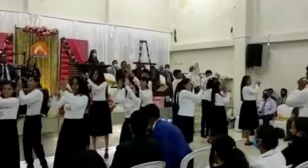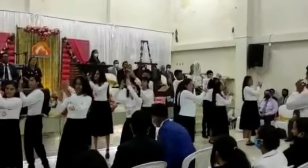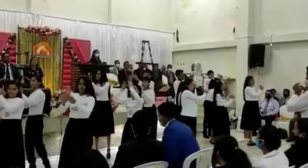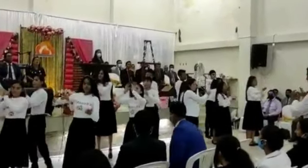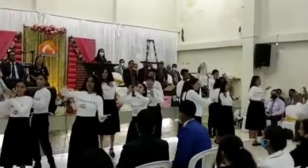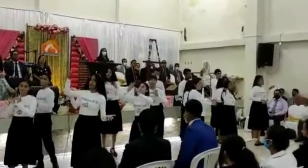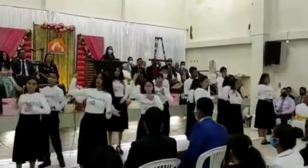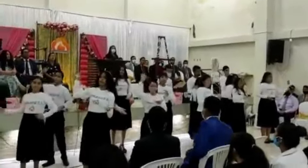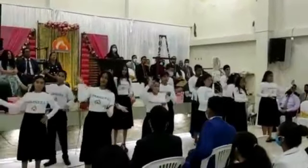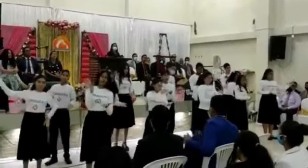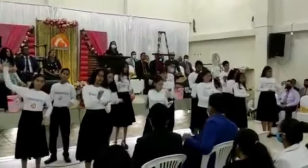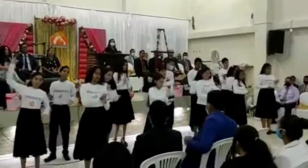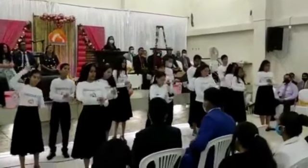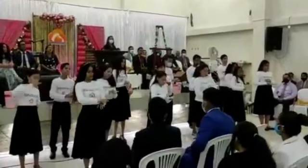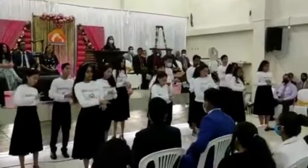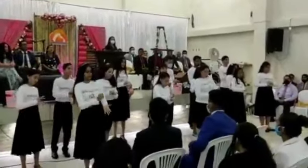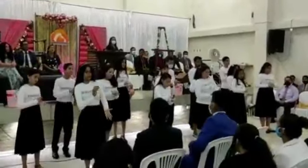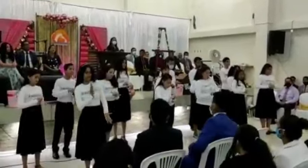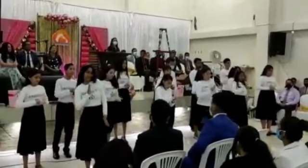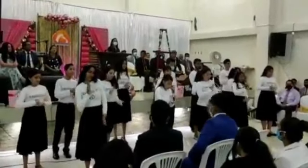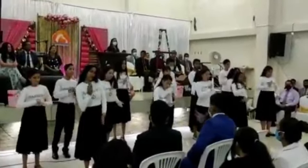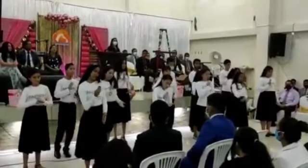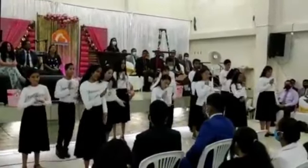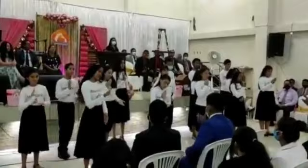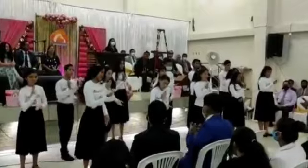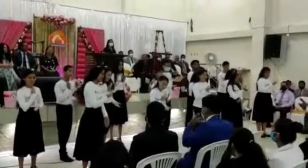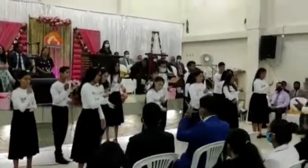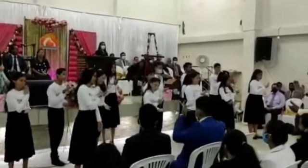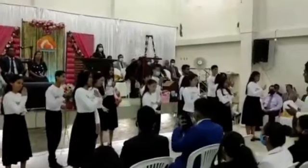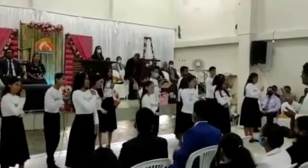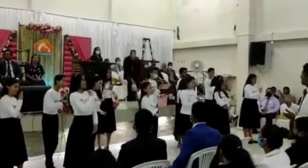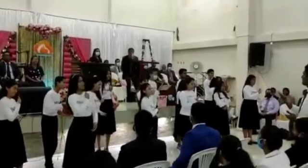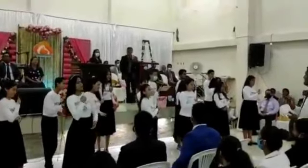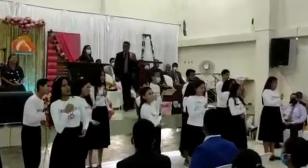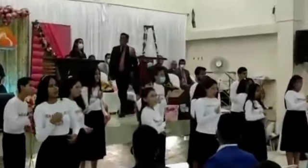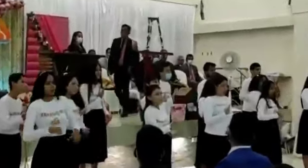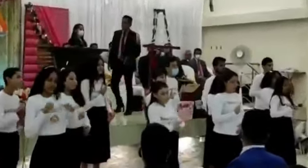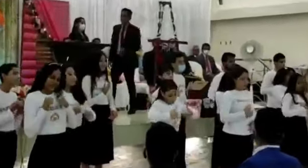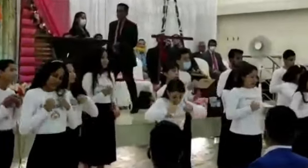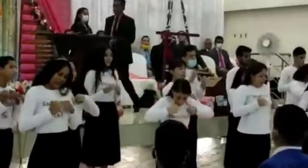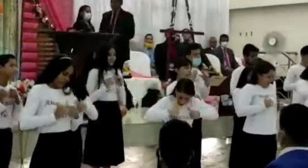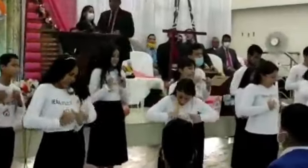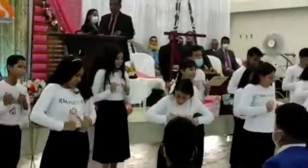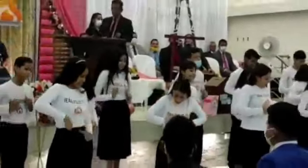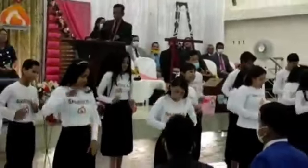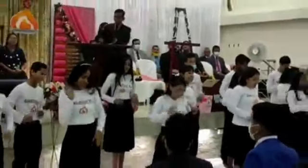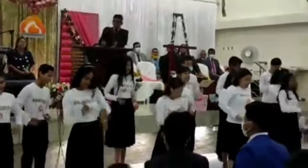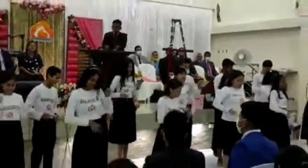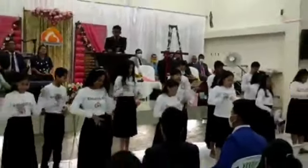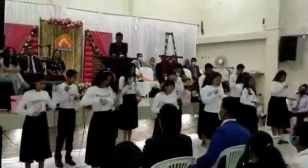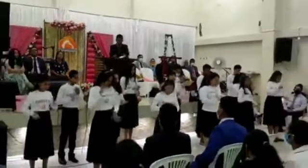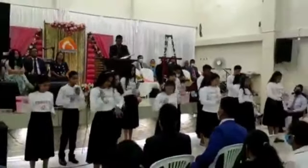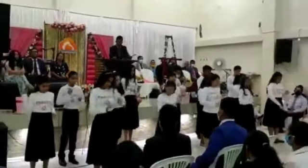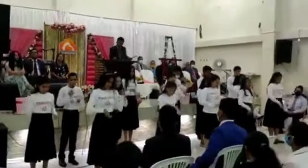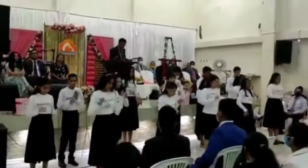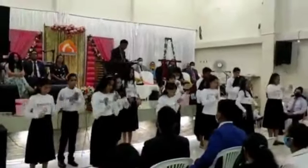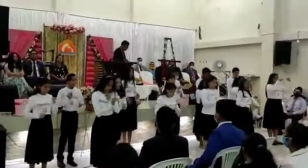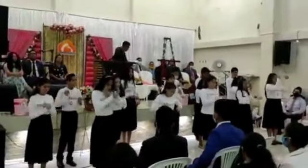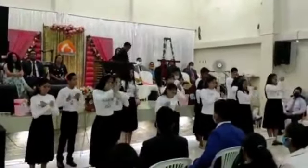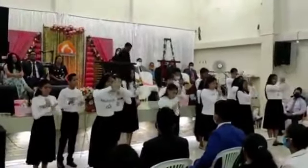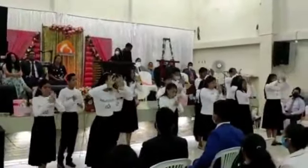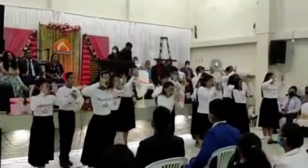Obras, oh Dios, tu Espíritu Santo fue el que me transformó. La tristeza y el